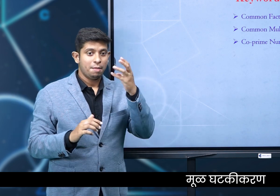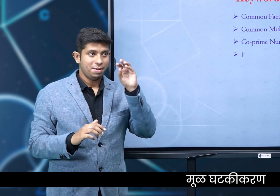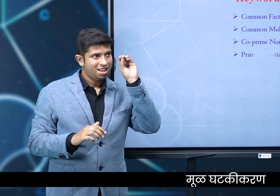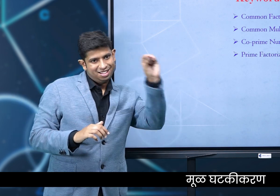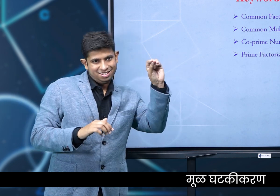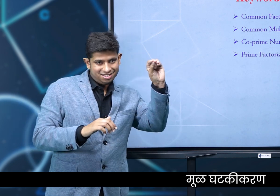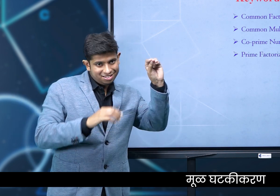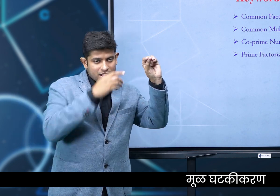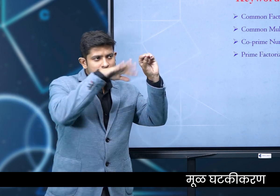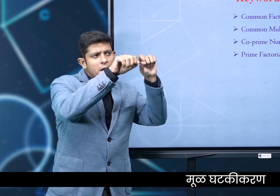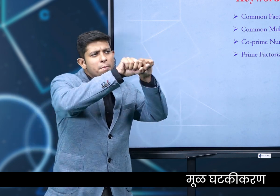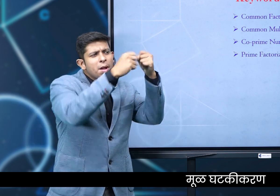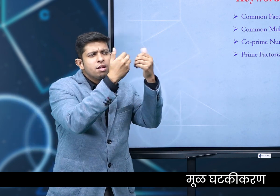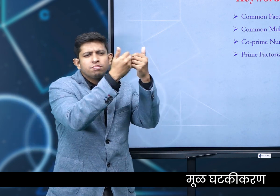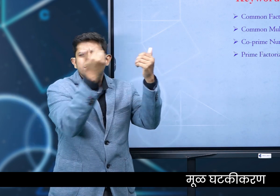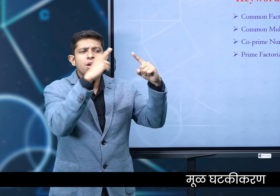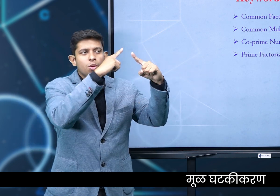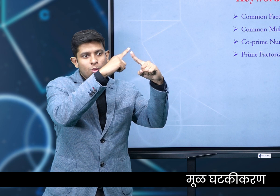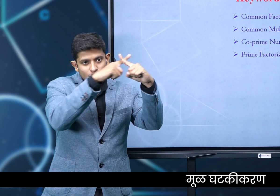मूळ घटकीकरण,